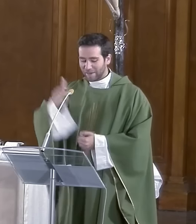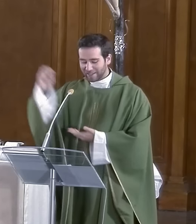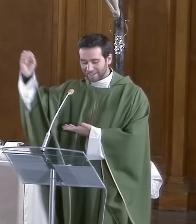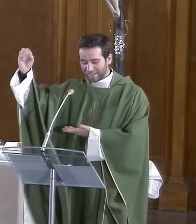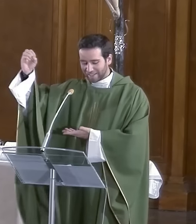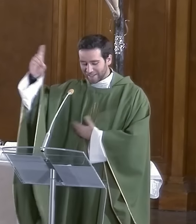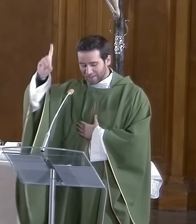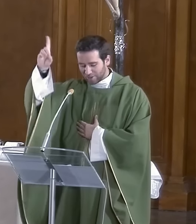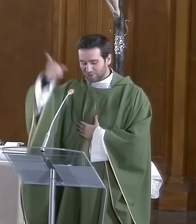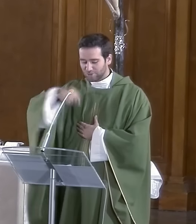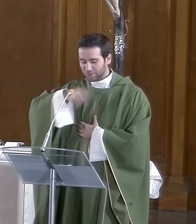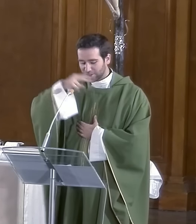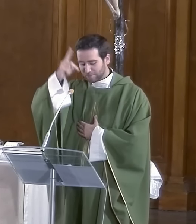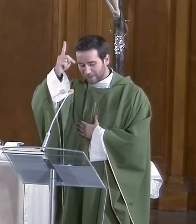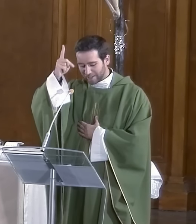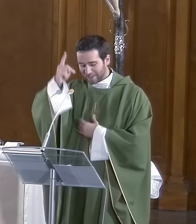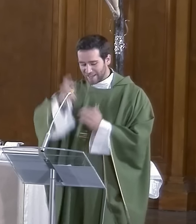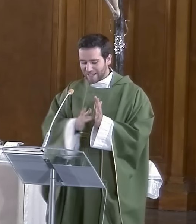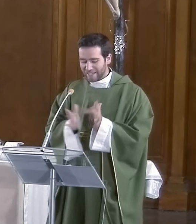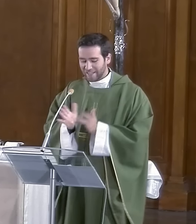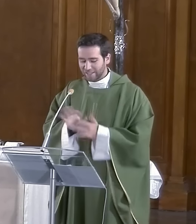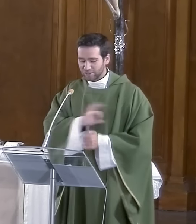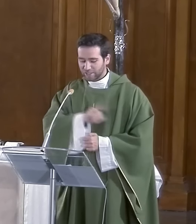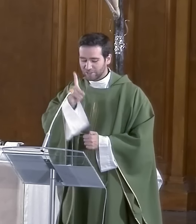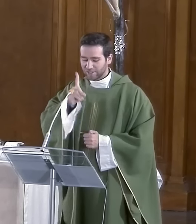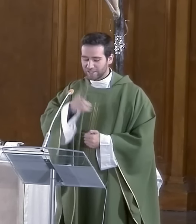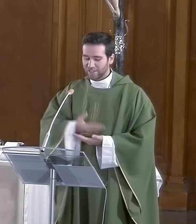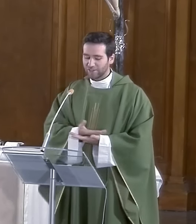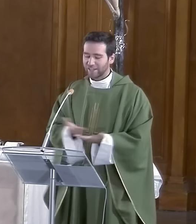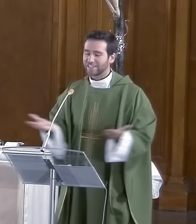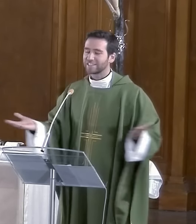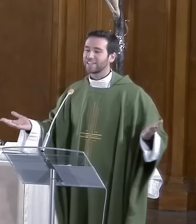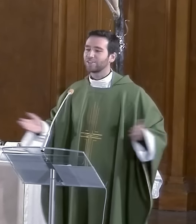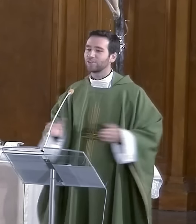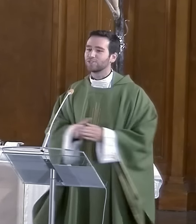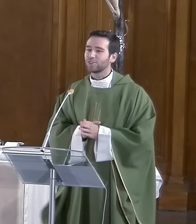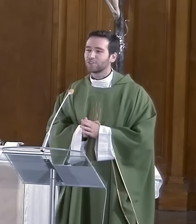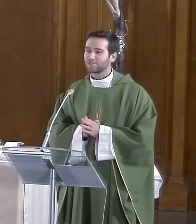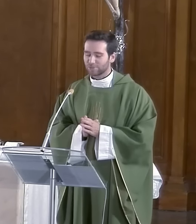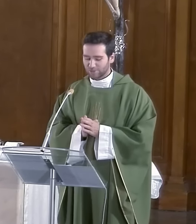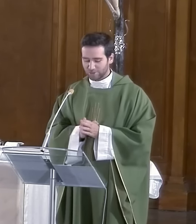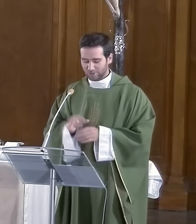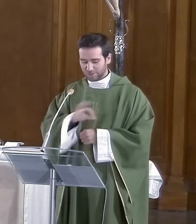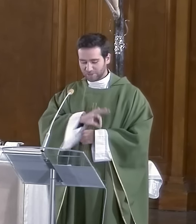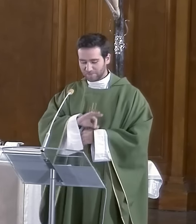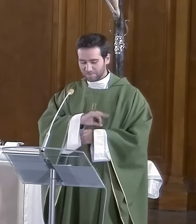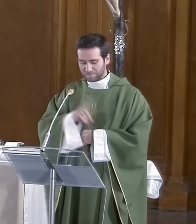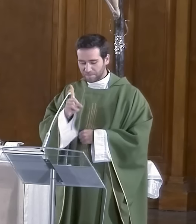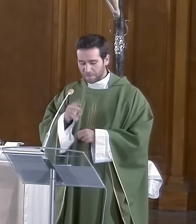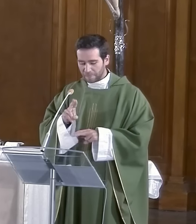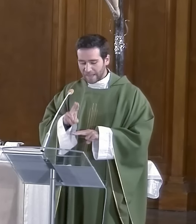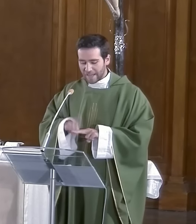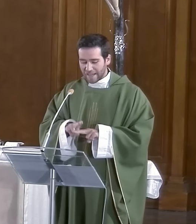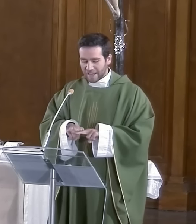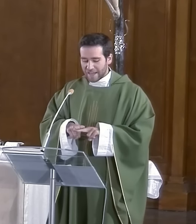de parte de Dios nuestro Padre y de Jesucristo el Señor estén con todos vosotros.